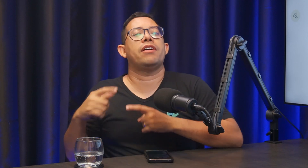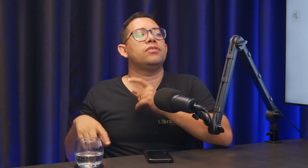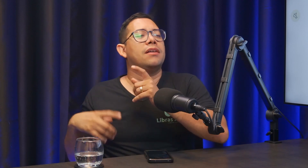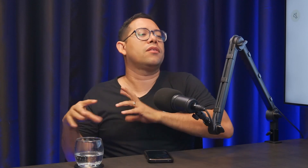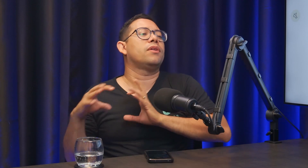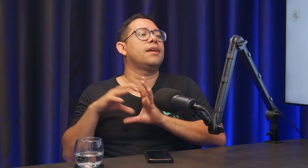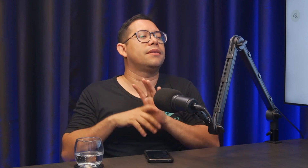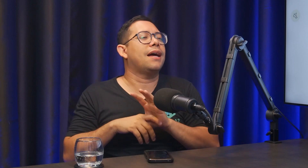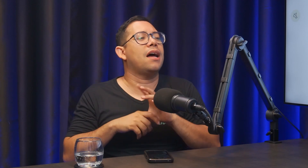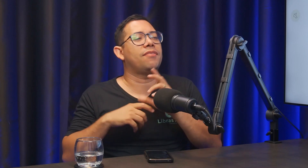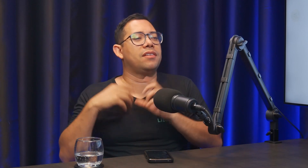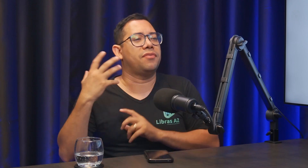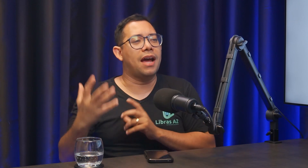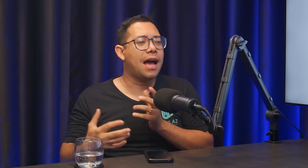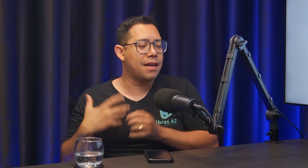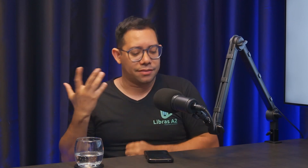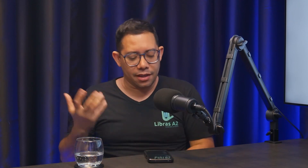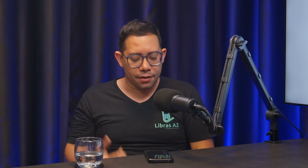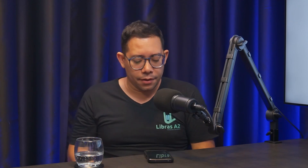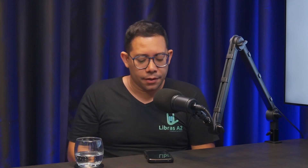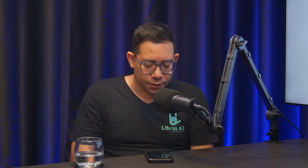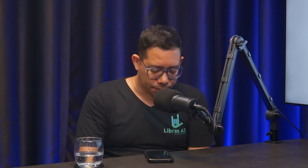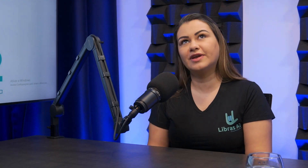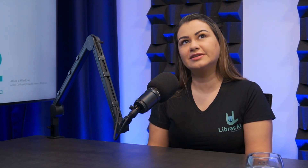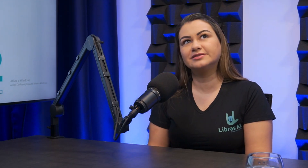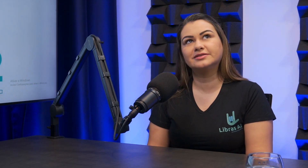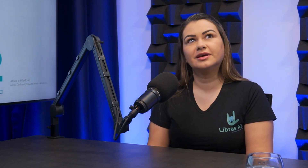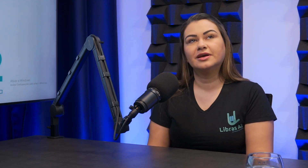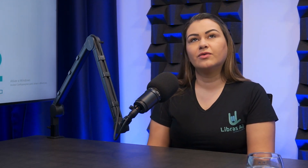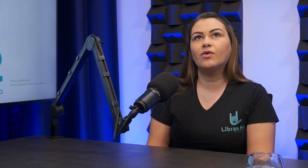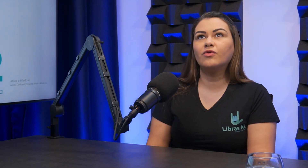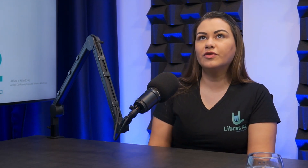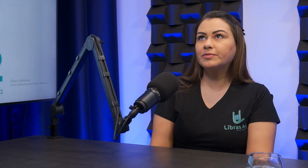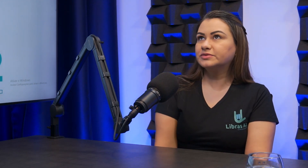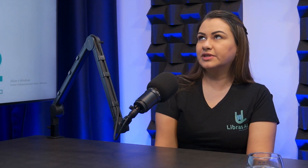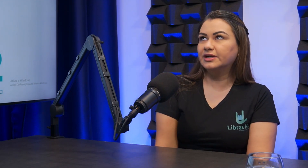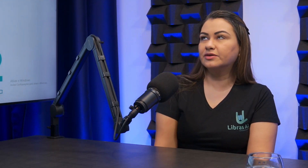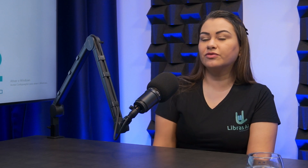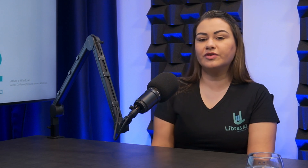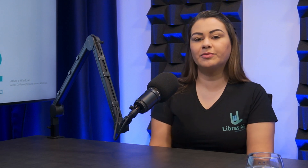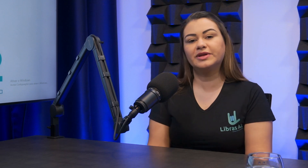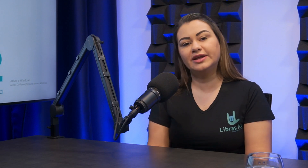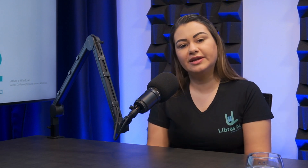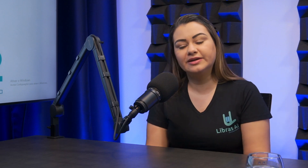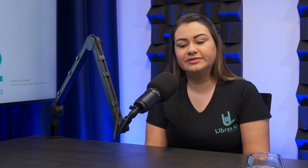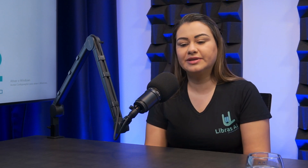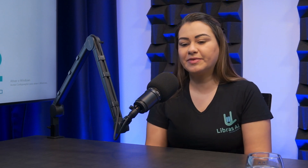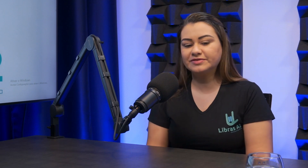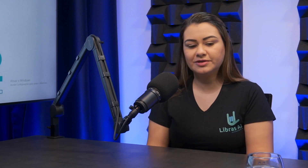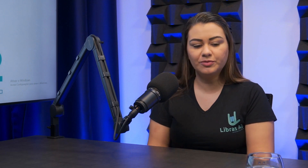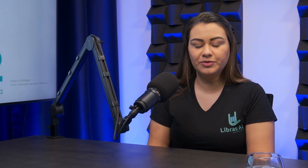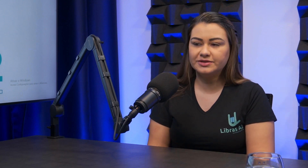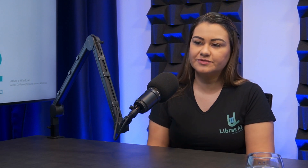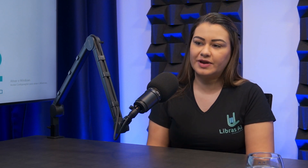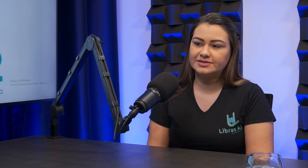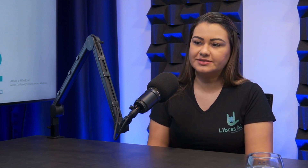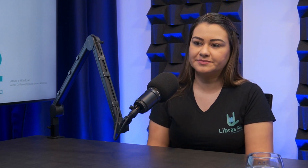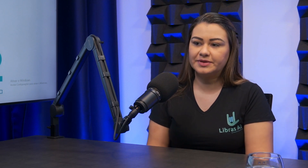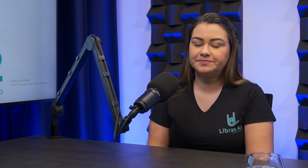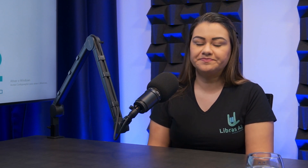se conectar, a fazer Sim. frases, Aprende várias frases, igual com o verbo ter, com o verbo querer. Dá pra fazer muitas frases, né? Muito bem.